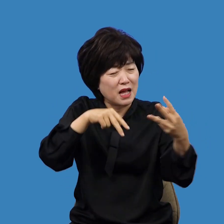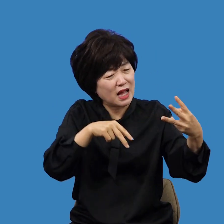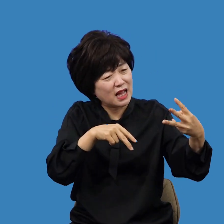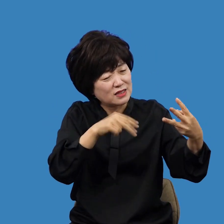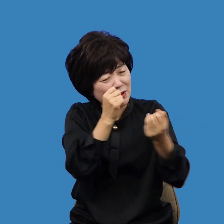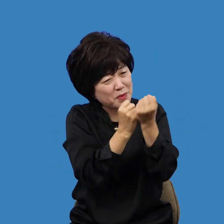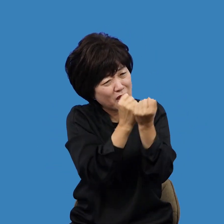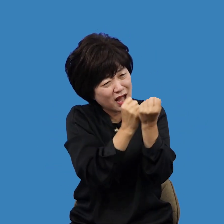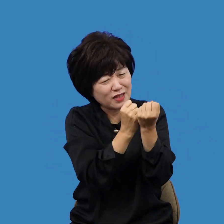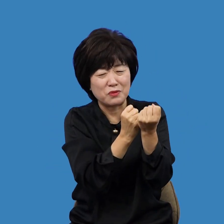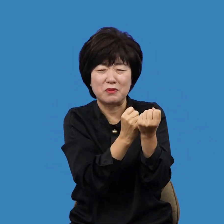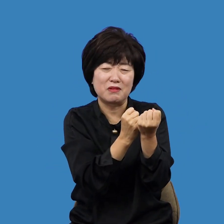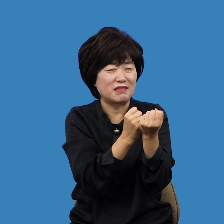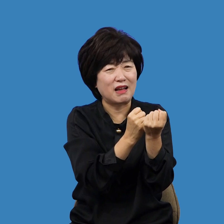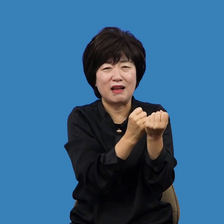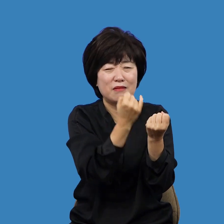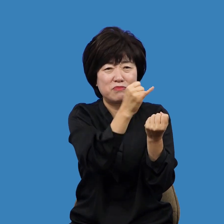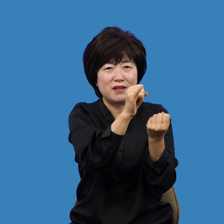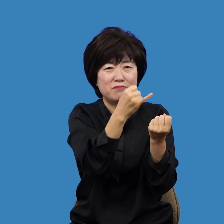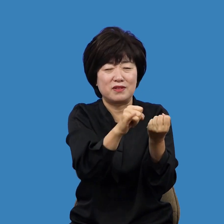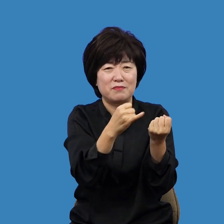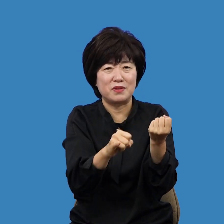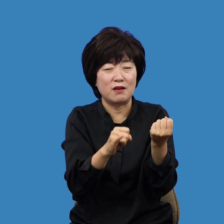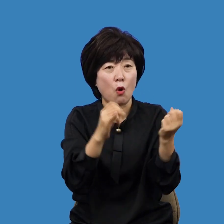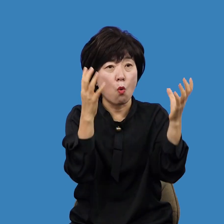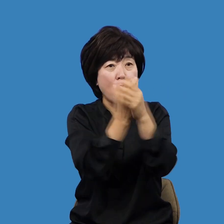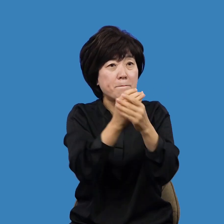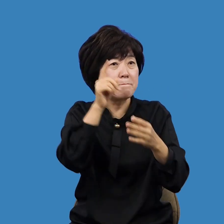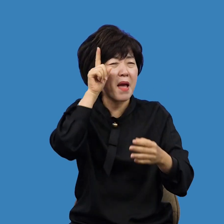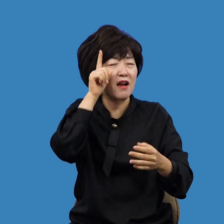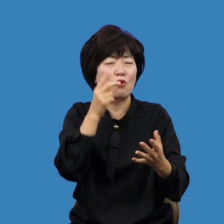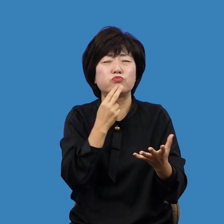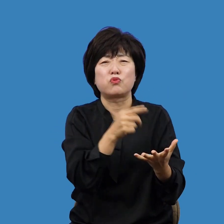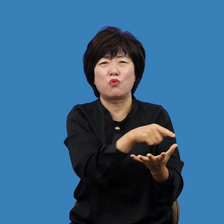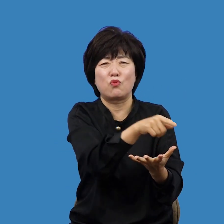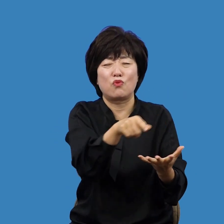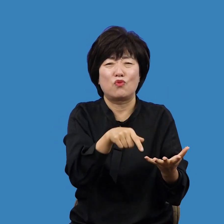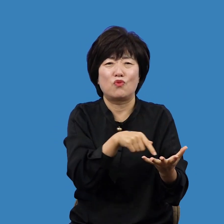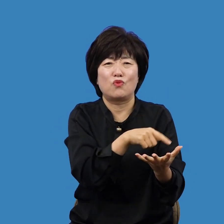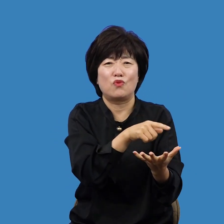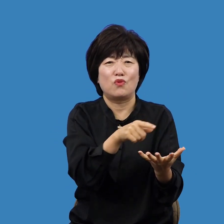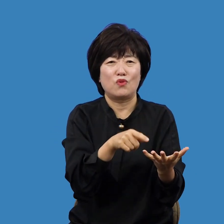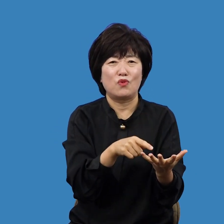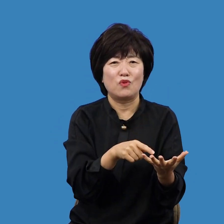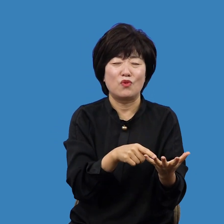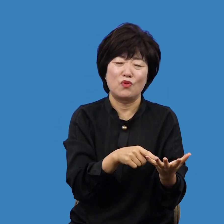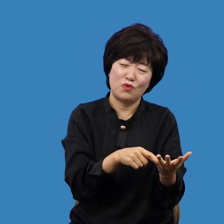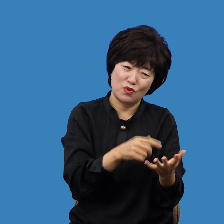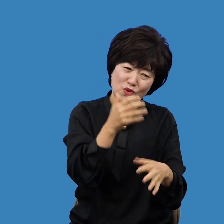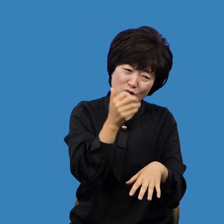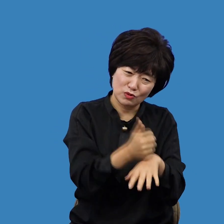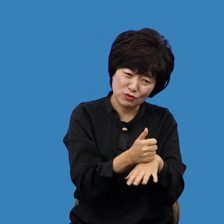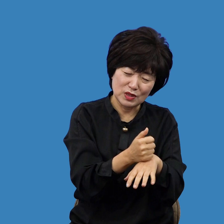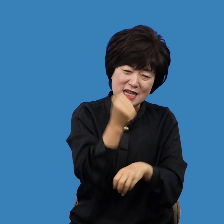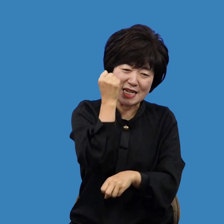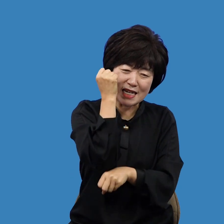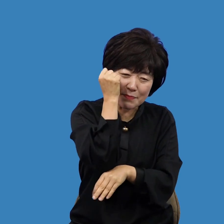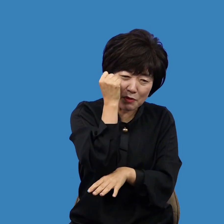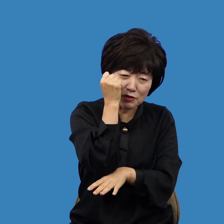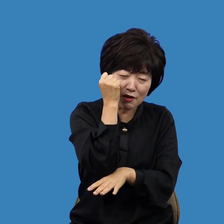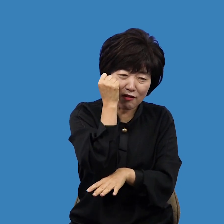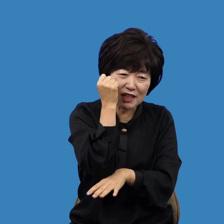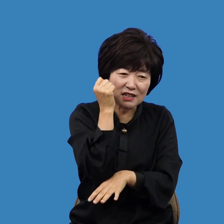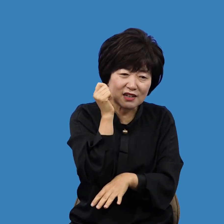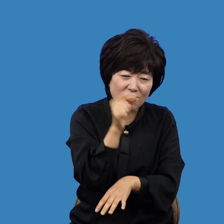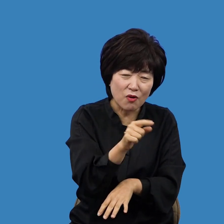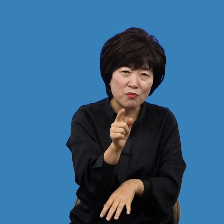그래서 이게 한 가지로 완벽하게 설명이 안 되니까 여러 가지 설들이 있는데 그것도 보면 결국 근본적인 문제는 건드리지